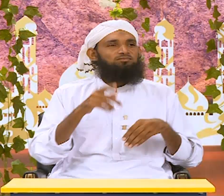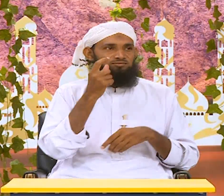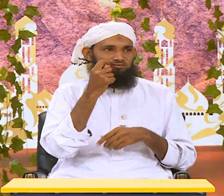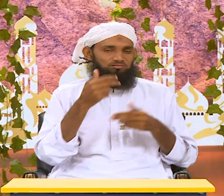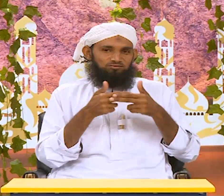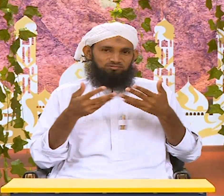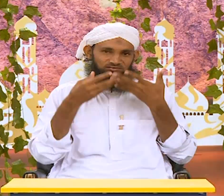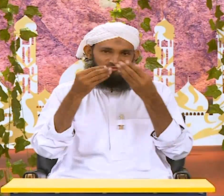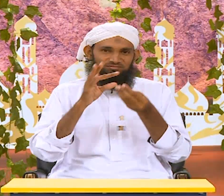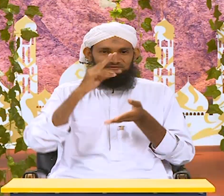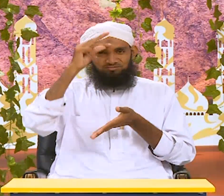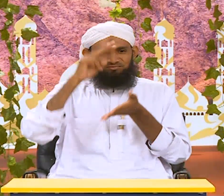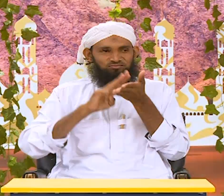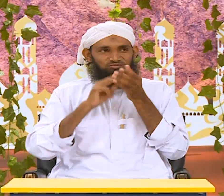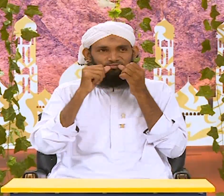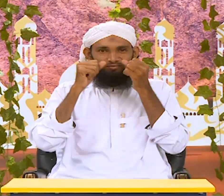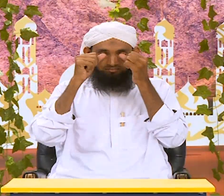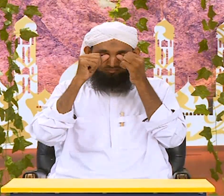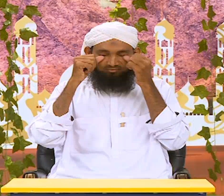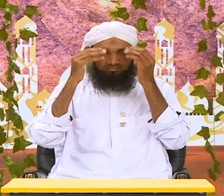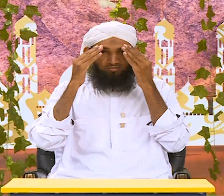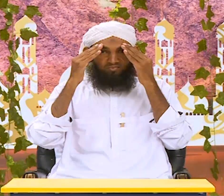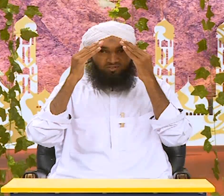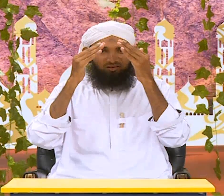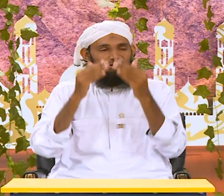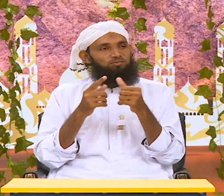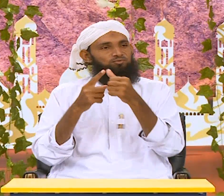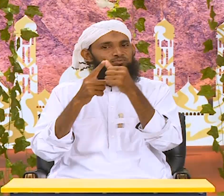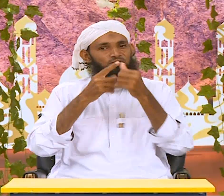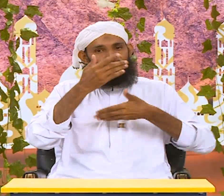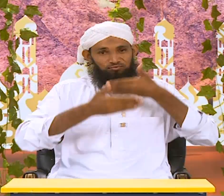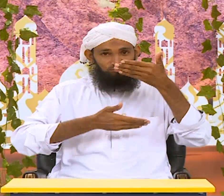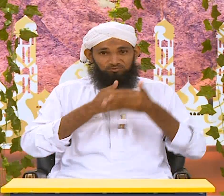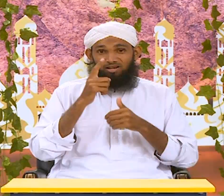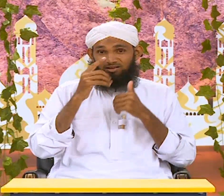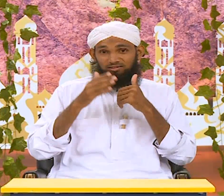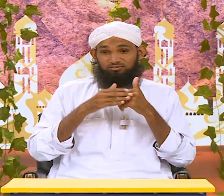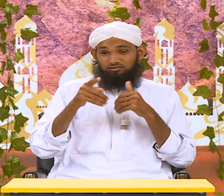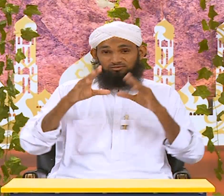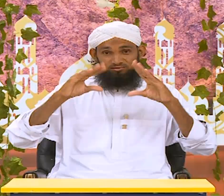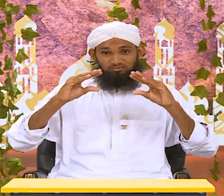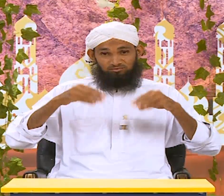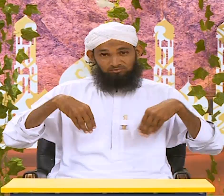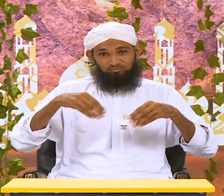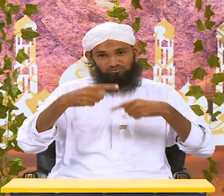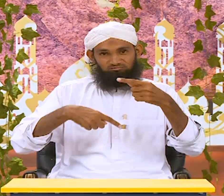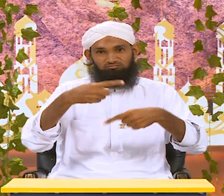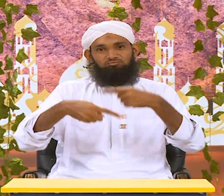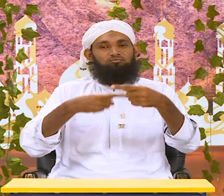پیکر مکی مدنی تاجور صلی اللہ علیہ وآلہ وصحبہ وسلم نے فرمایا، عائشہ یہ بستر اسی خاتون کو لوٹا دو۔ خدا کی